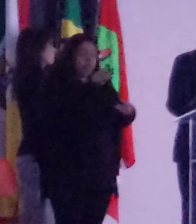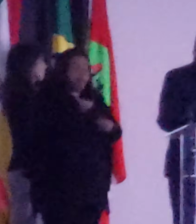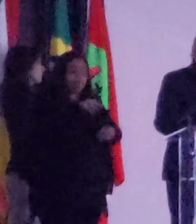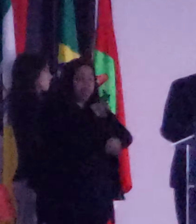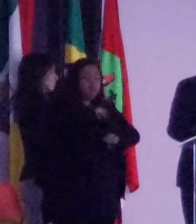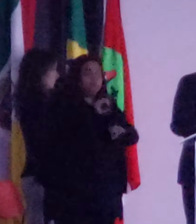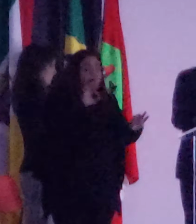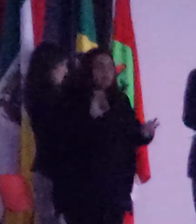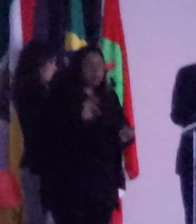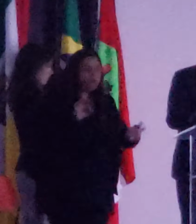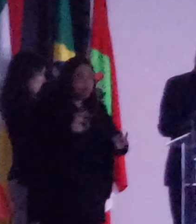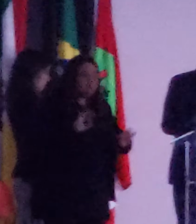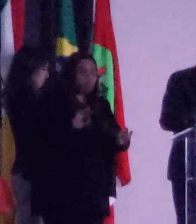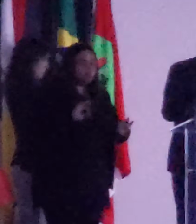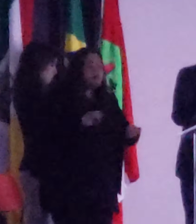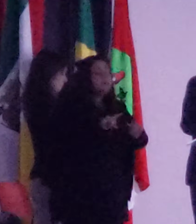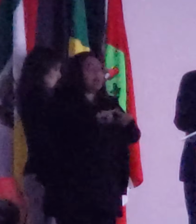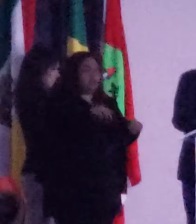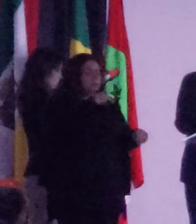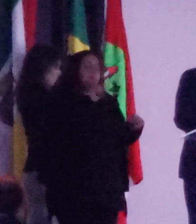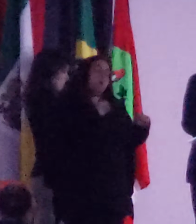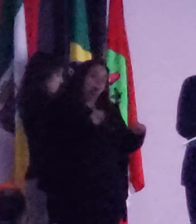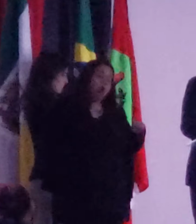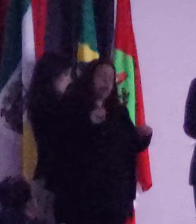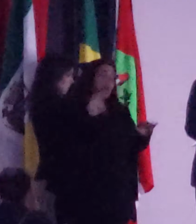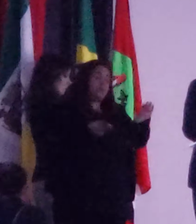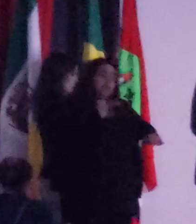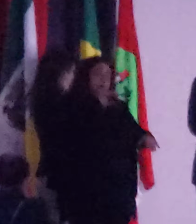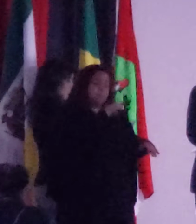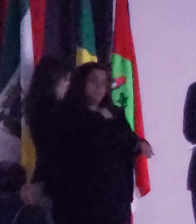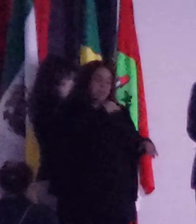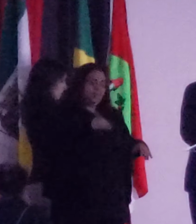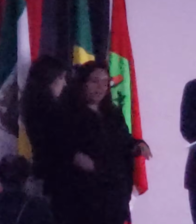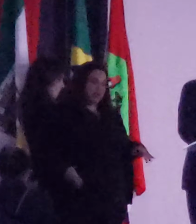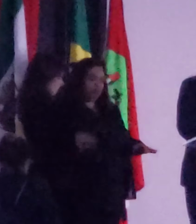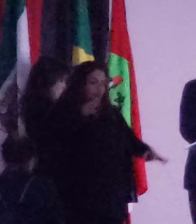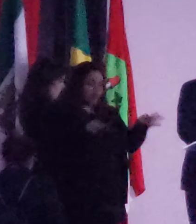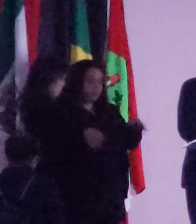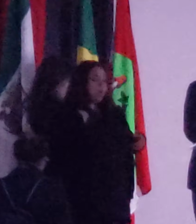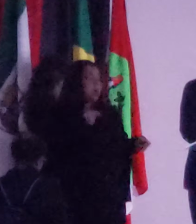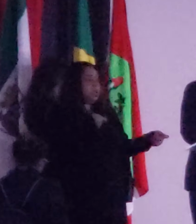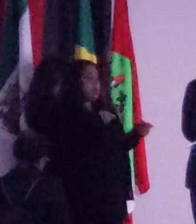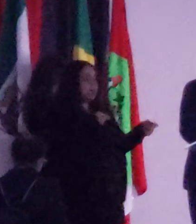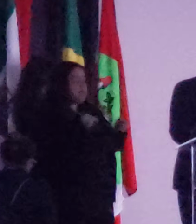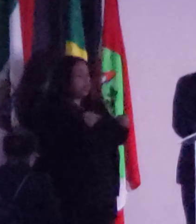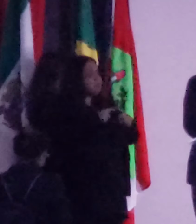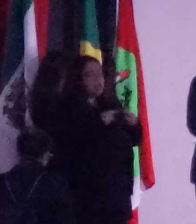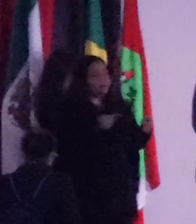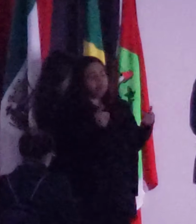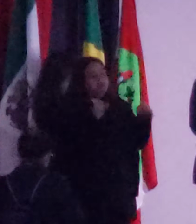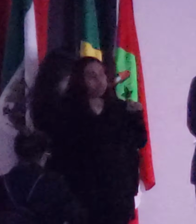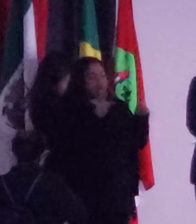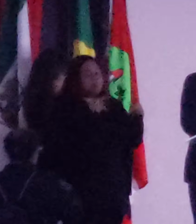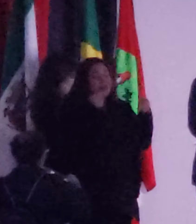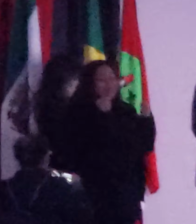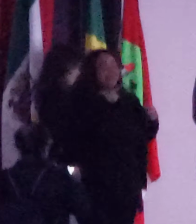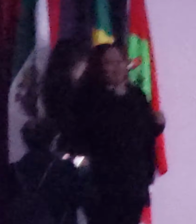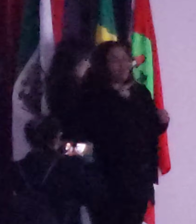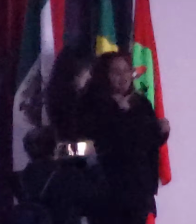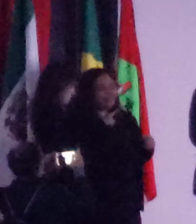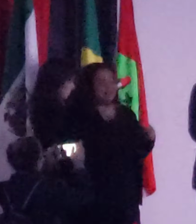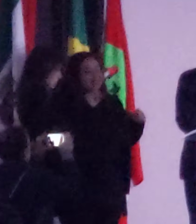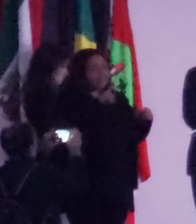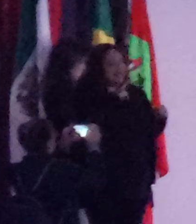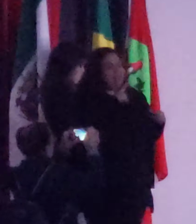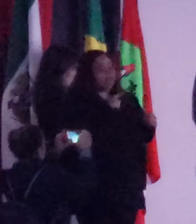alguma razão, o Ministério queira ele mesmo fazer a gestão desses recursos, isso será igualmente bom. Mas eu tenho